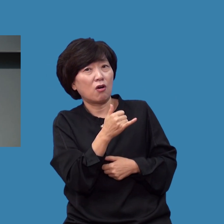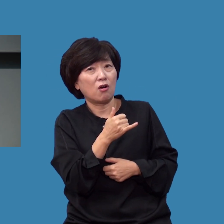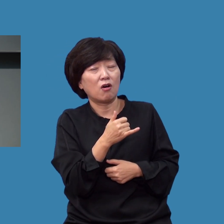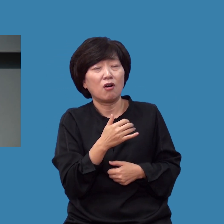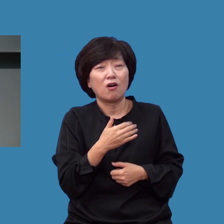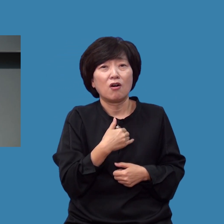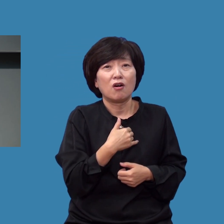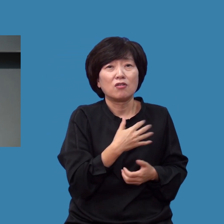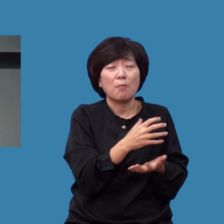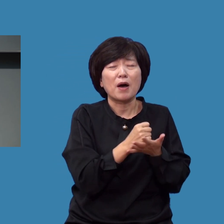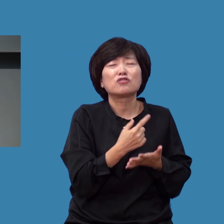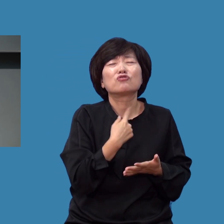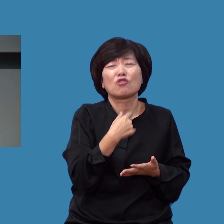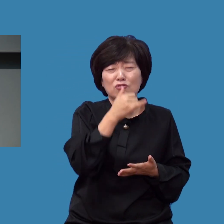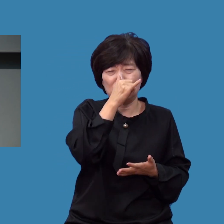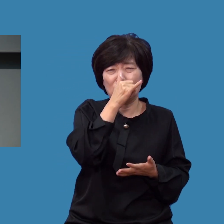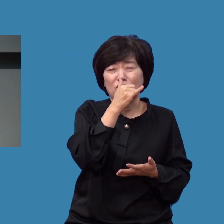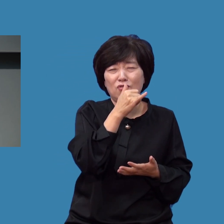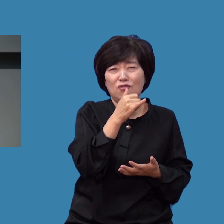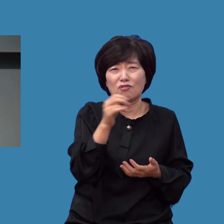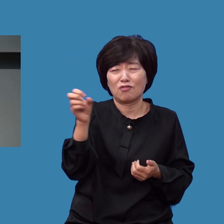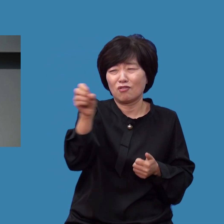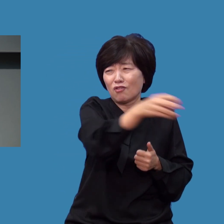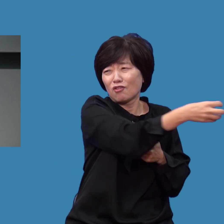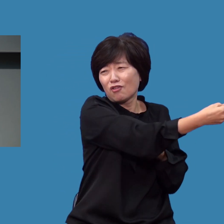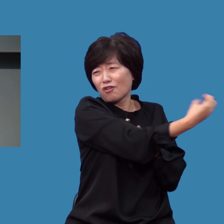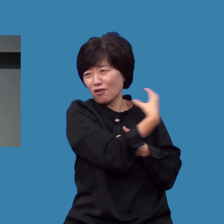그런 게 아니고 그냥 자기가 와서 했어 저한테.